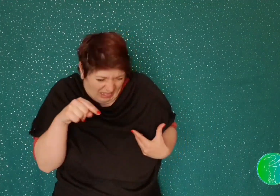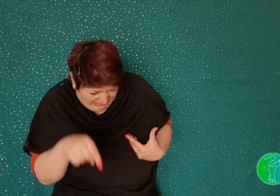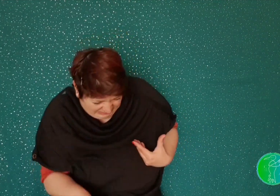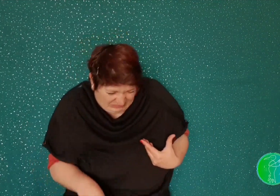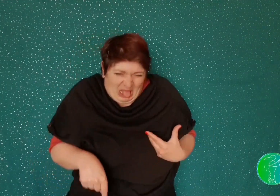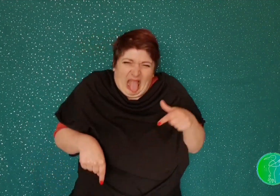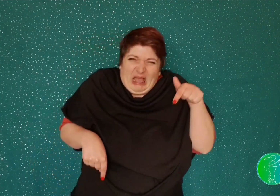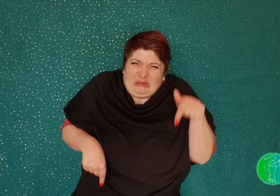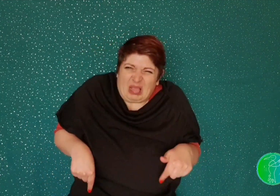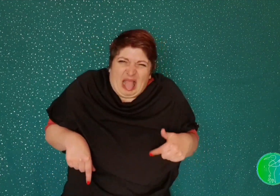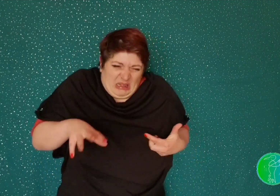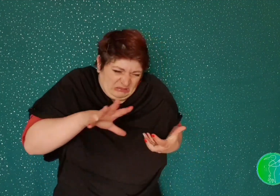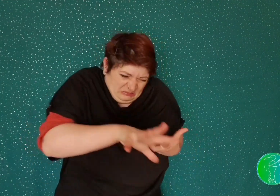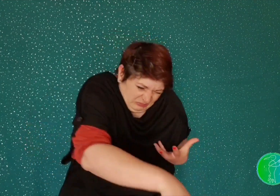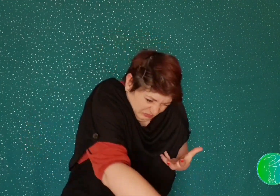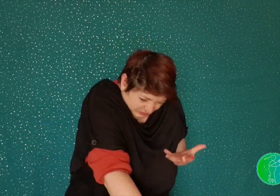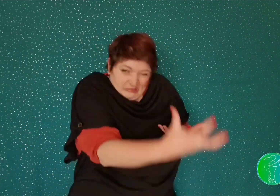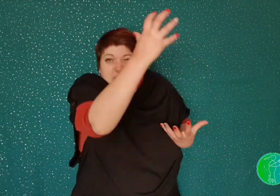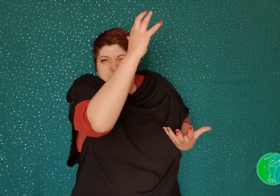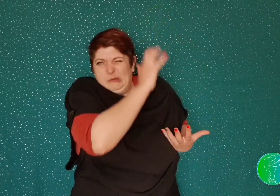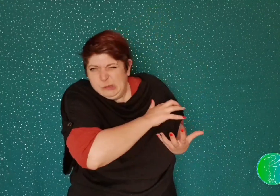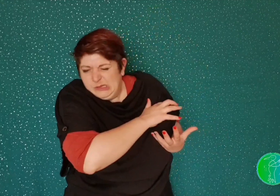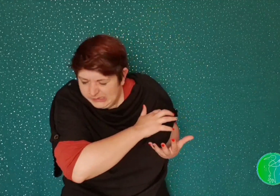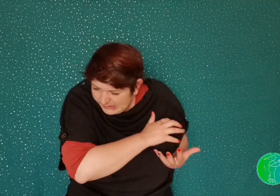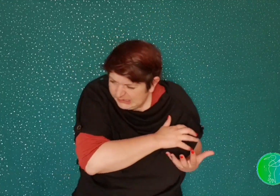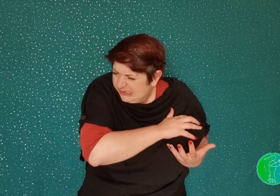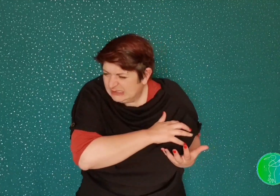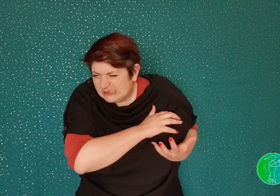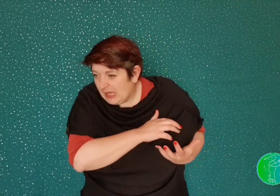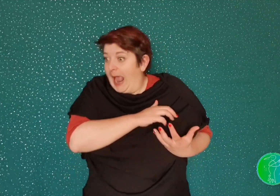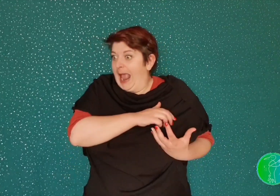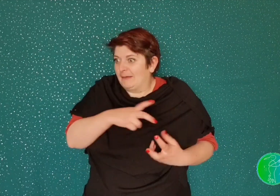Elle trouva de la boue humide et froide.